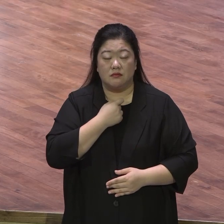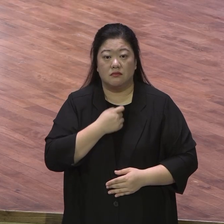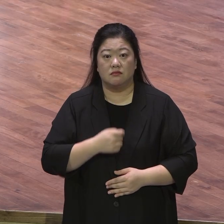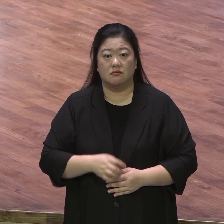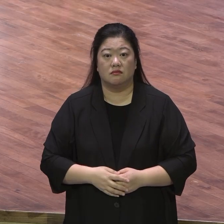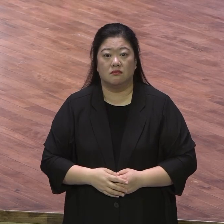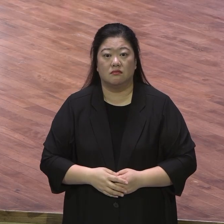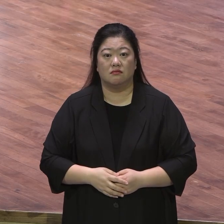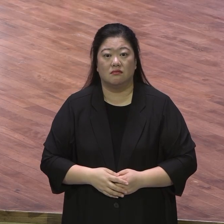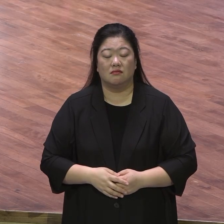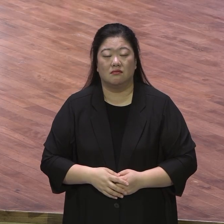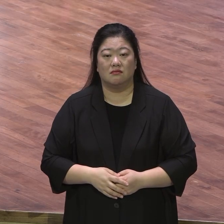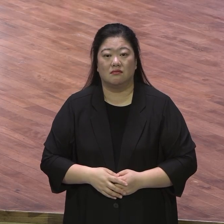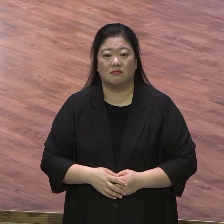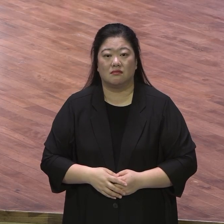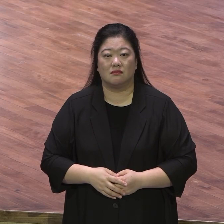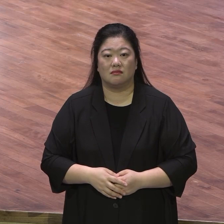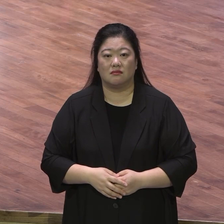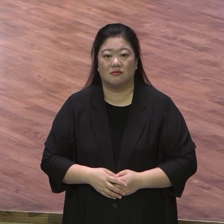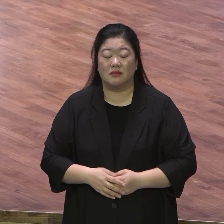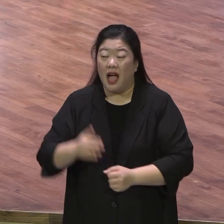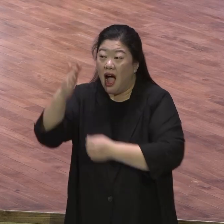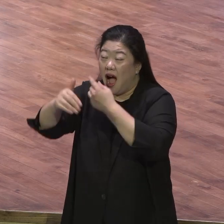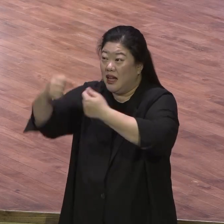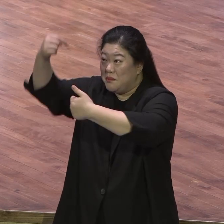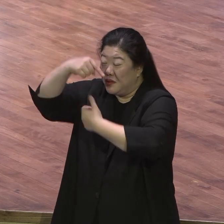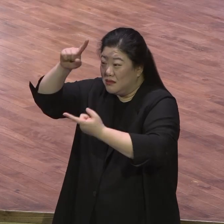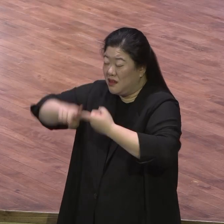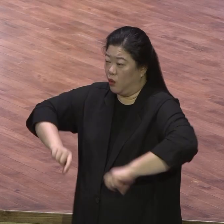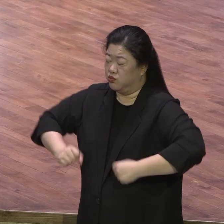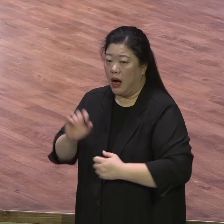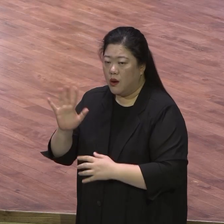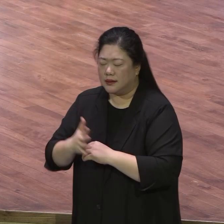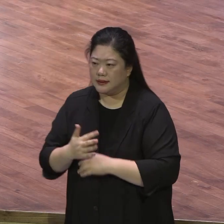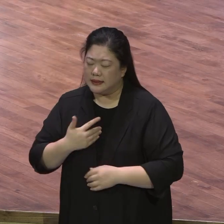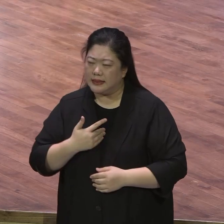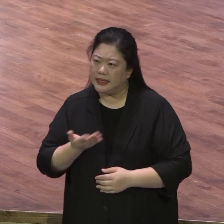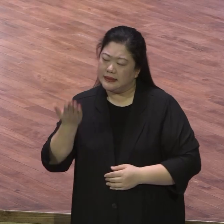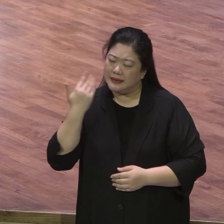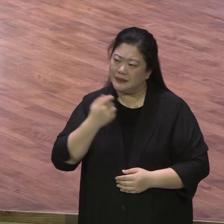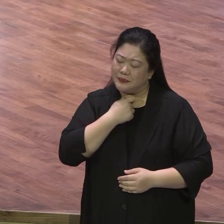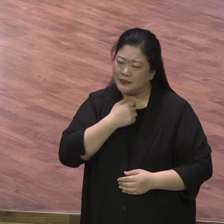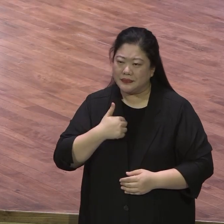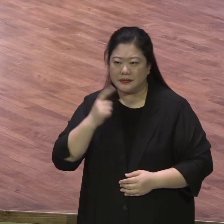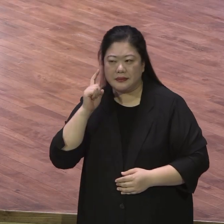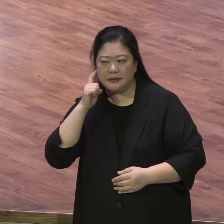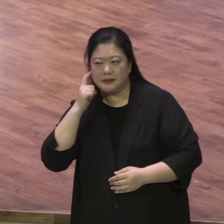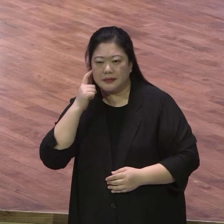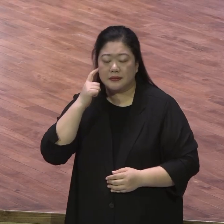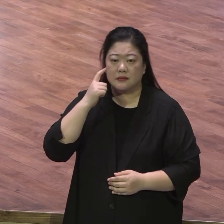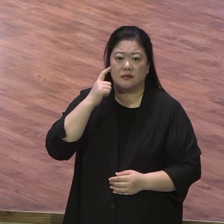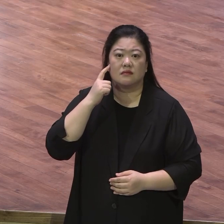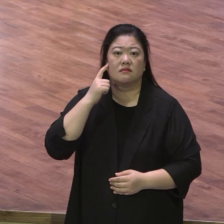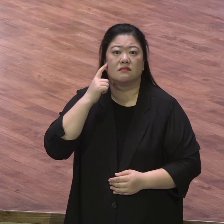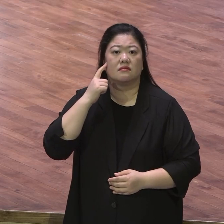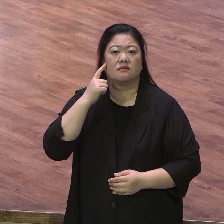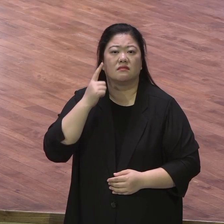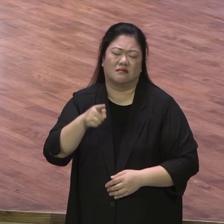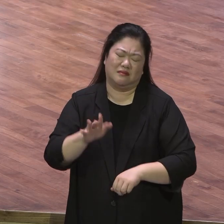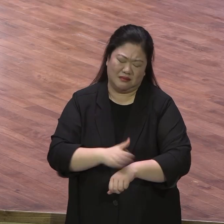하나님의 말씀이 아니고 자기가 판단하러 가니까 문제가 자꾸 생기는 거예요 하나가 안 되는 거예요 많은